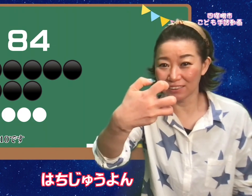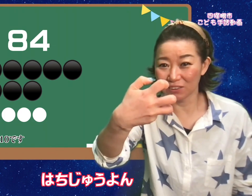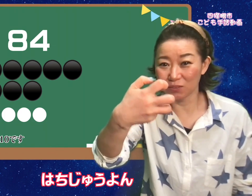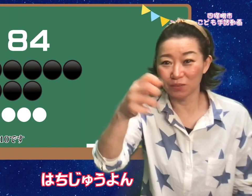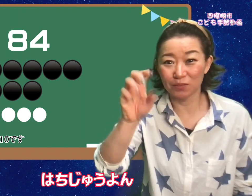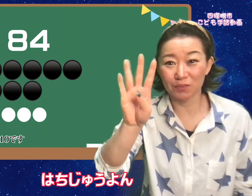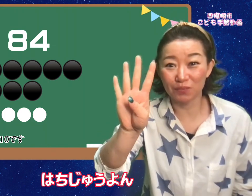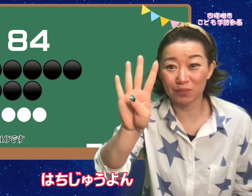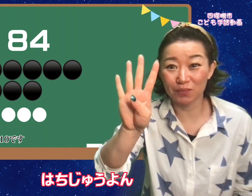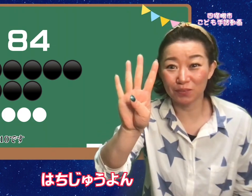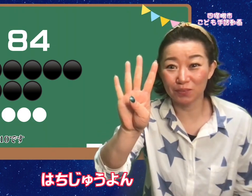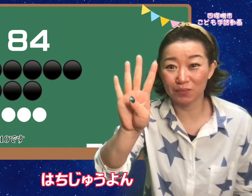84。